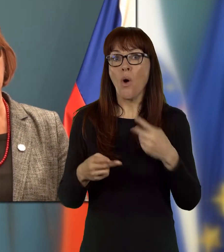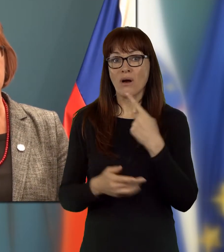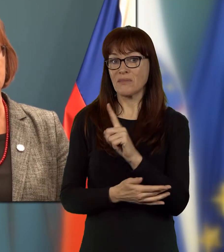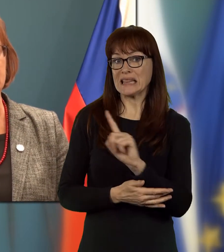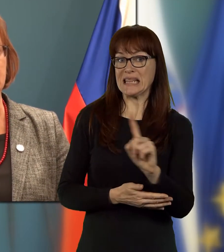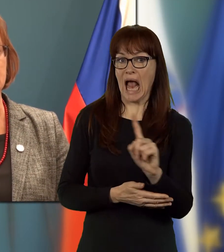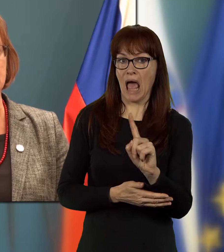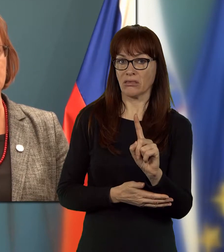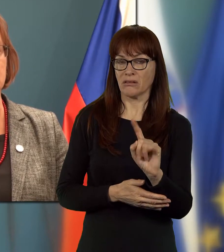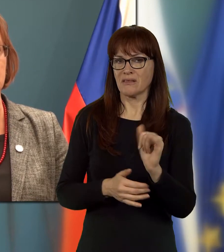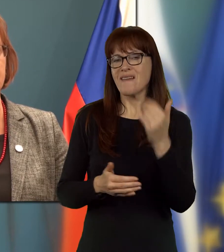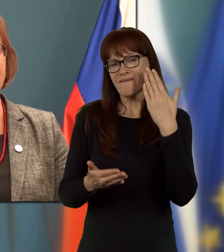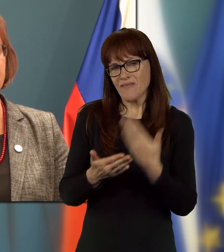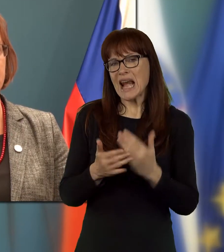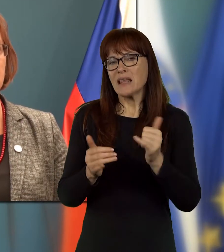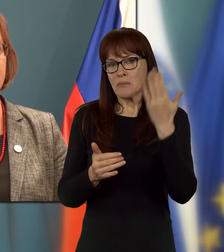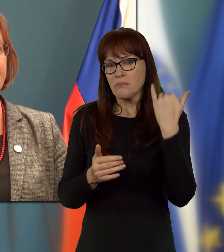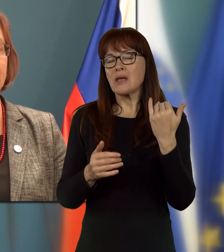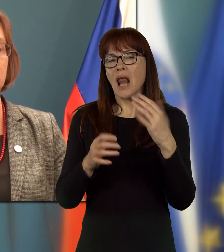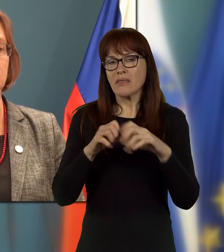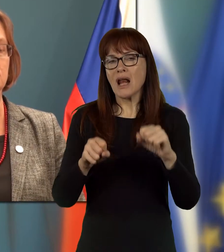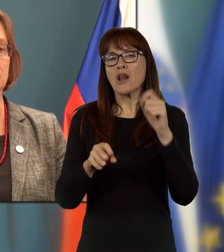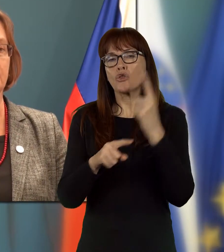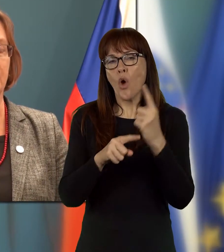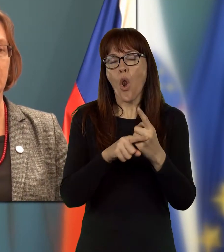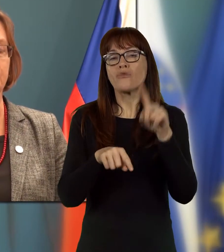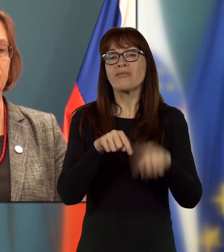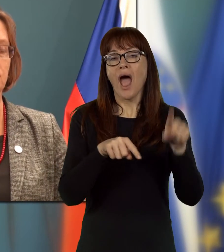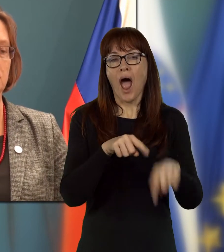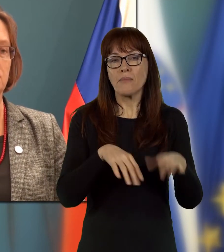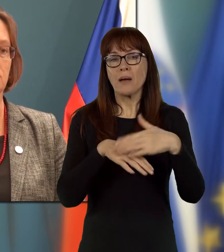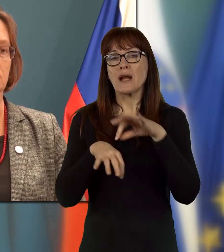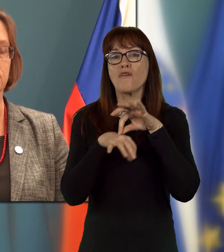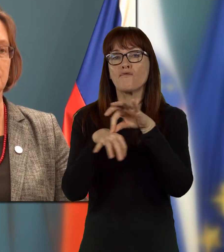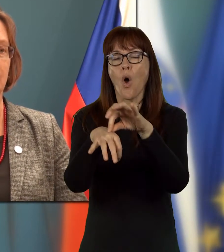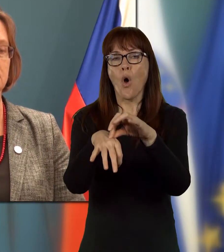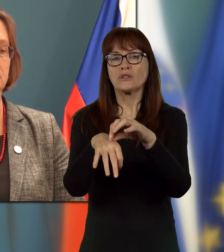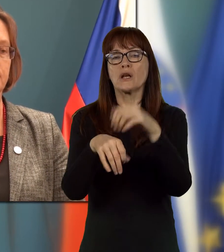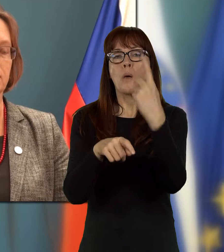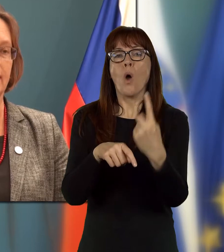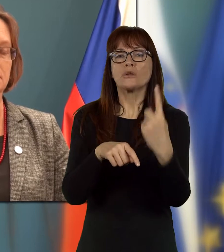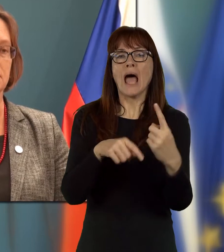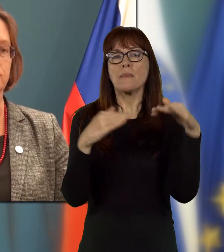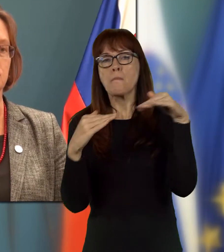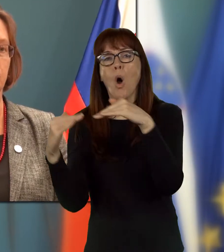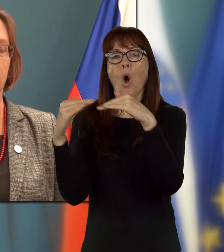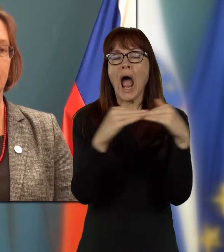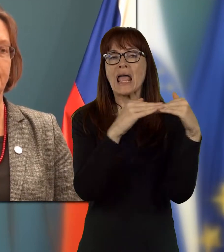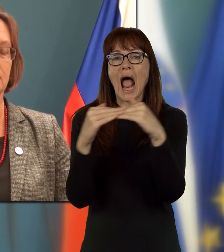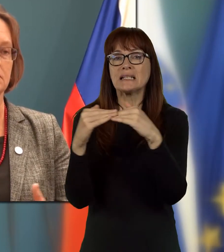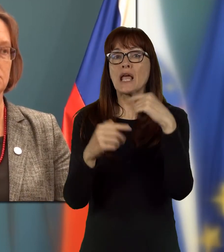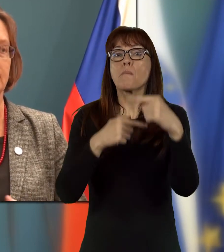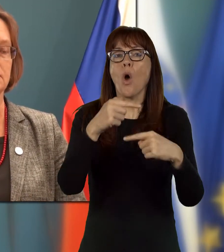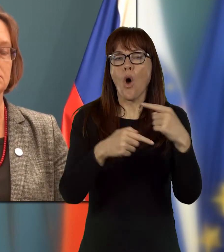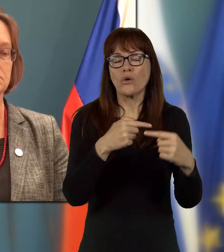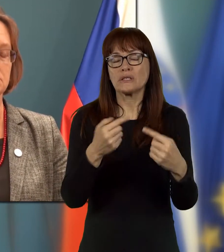Ne morem zanikati, da so bile verjetno narejene določene napake pri vodenju posameznih pogajalskih postopkov,